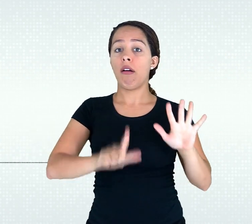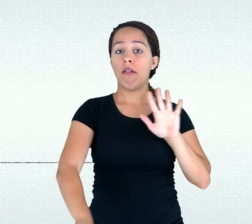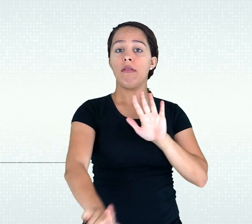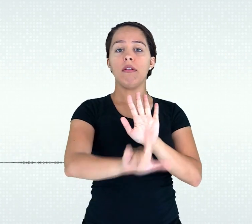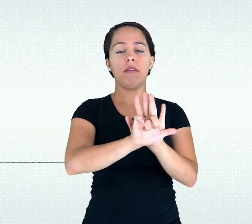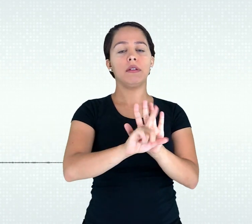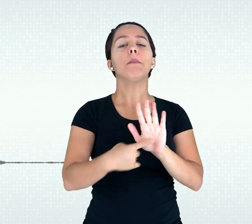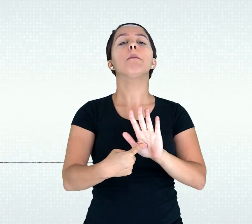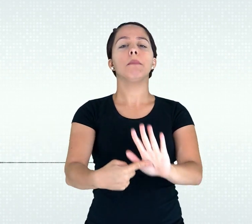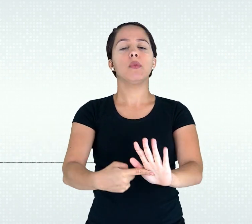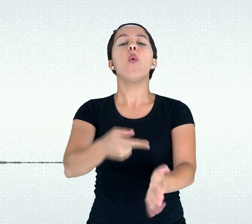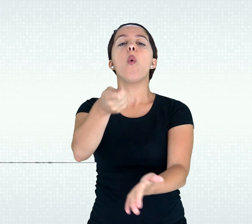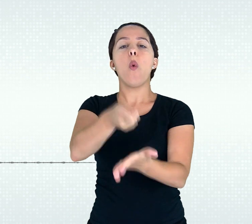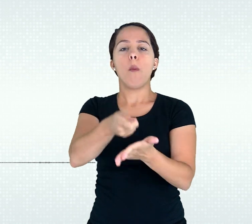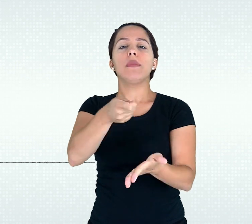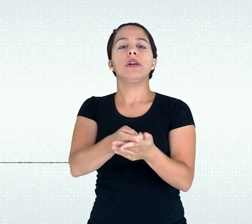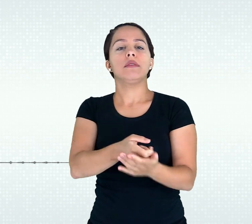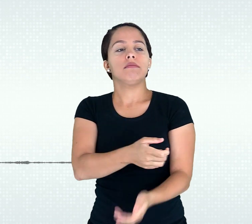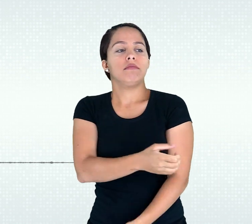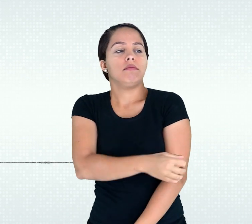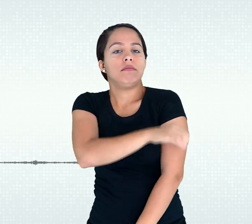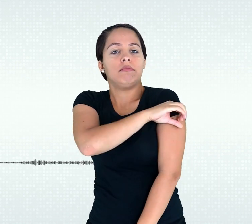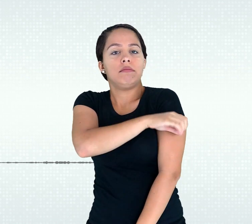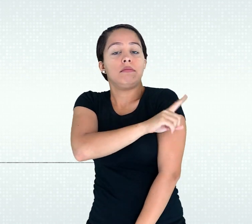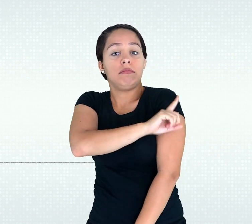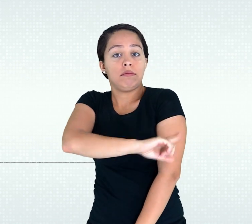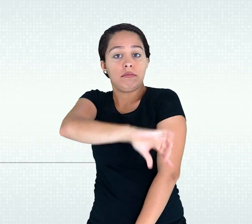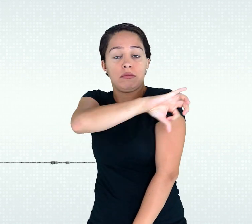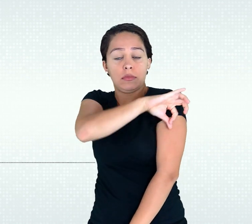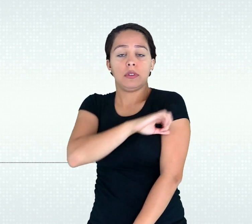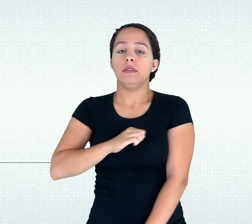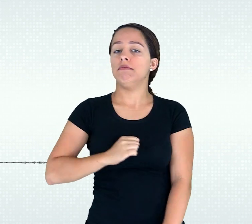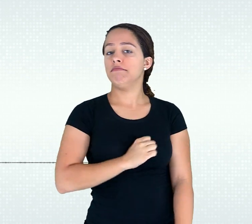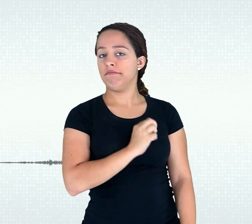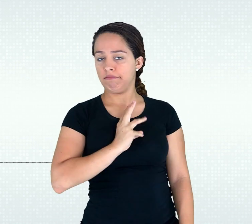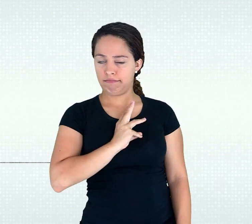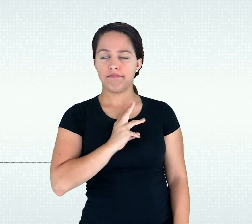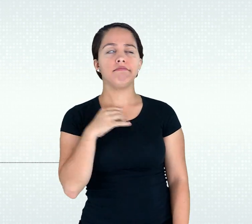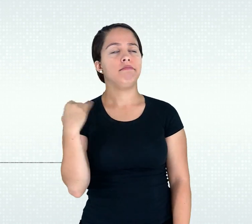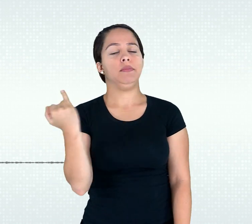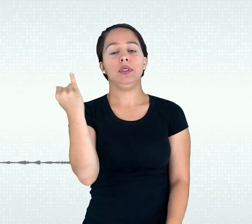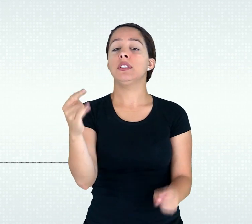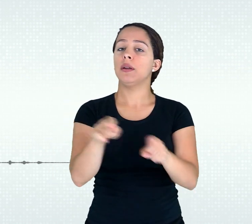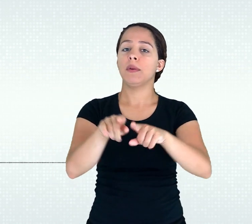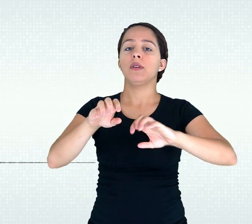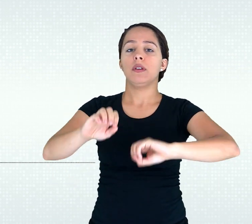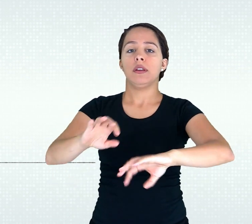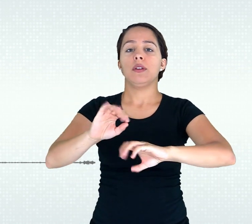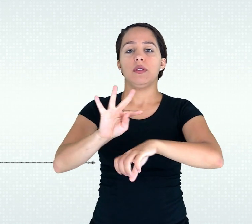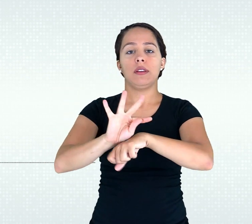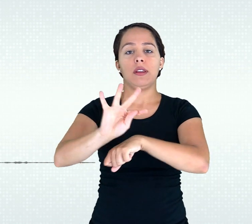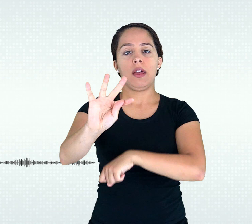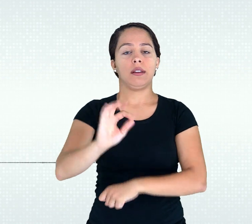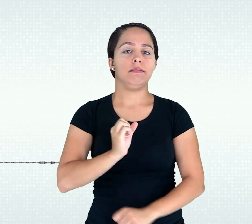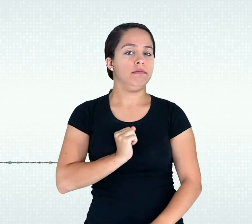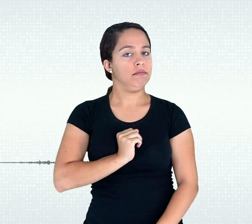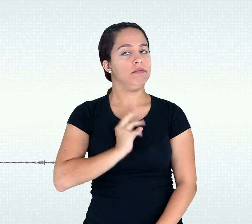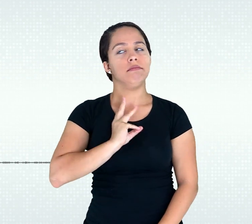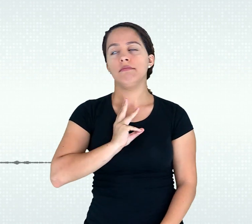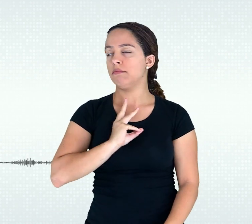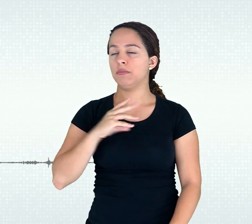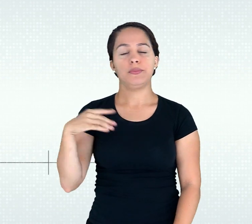a recuperação é obrigatória para o ensino fundamental e médio e por consequência para a educação profissional